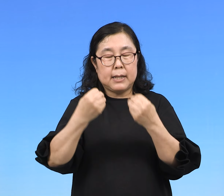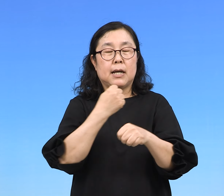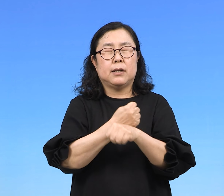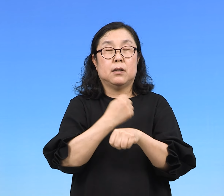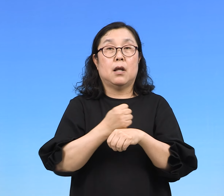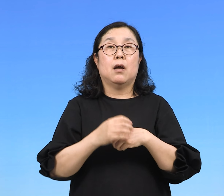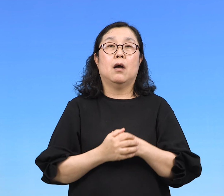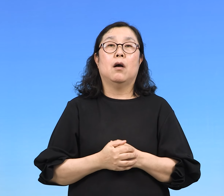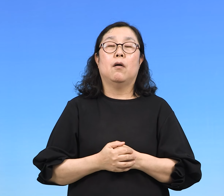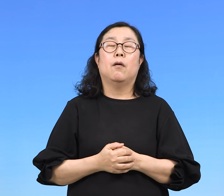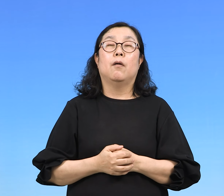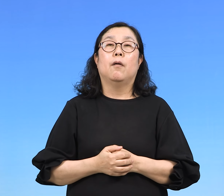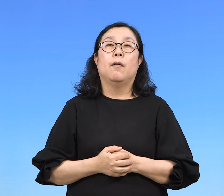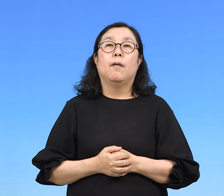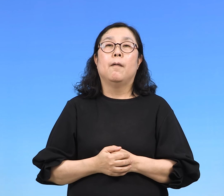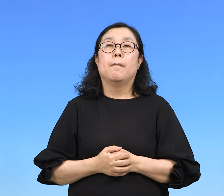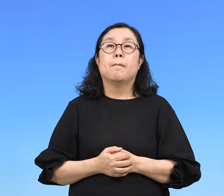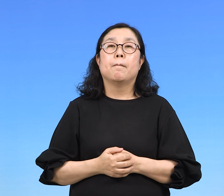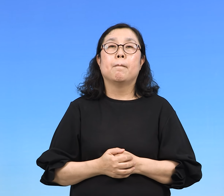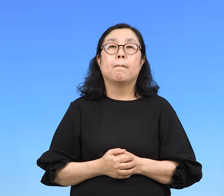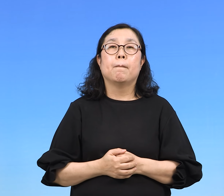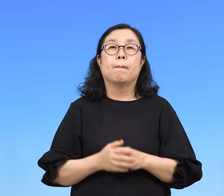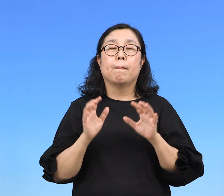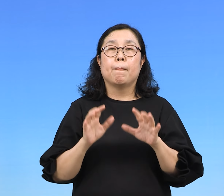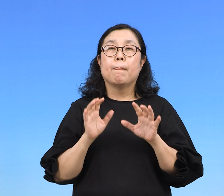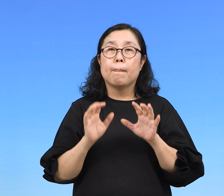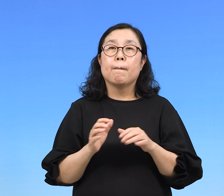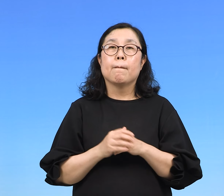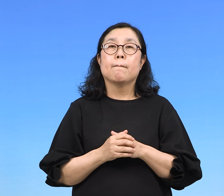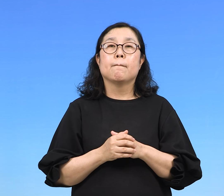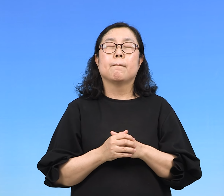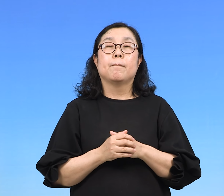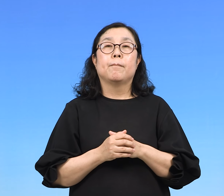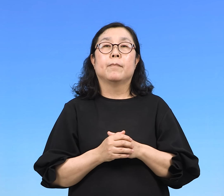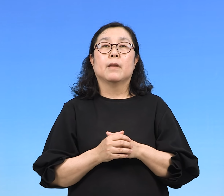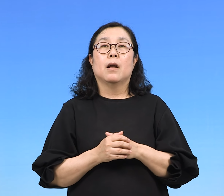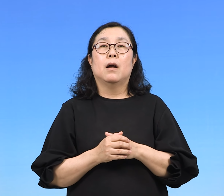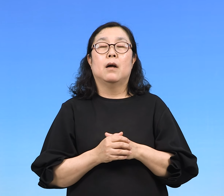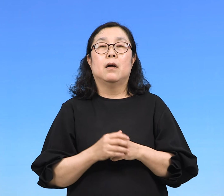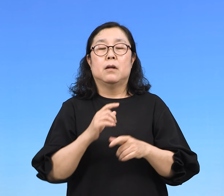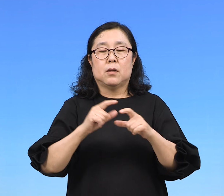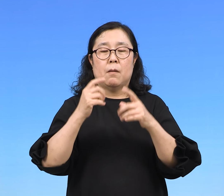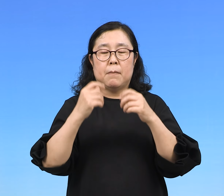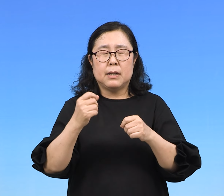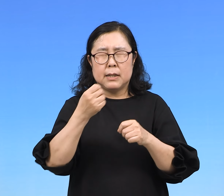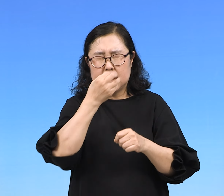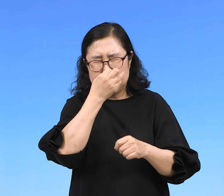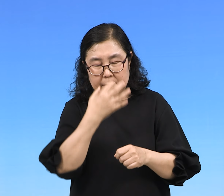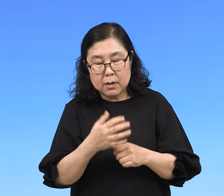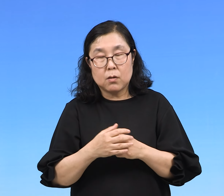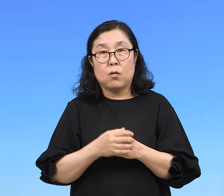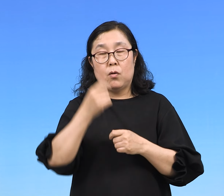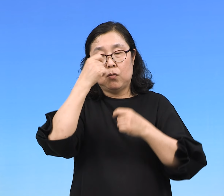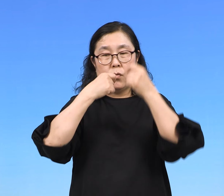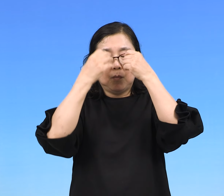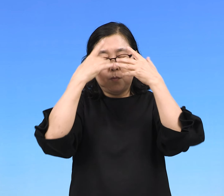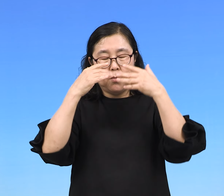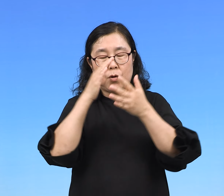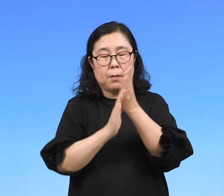같아요. 저한테 그런 얘기 하더라고요. 오늘 유난히 힘들고 유난히 어려운, 눈물 없이는 들을